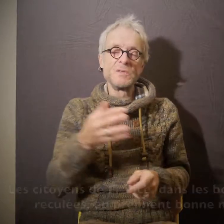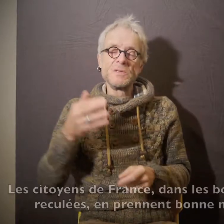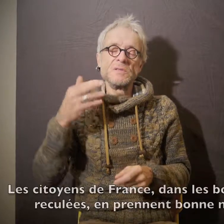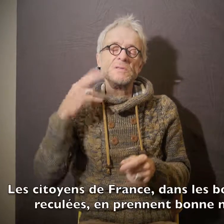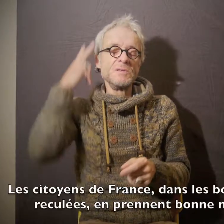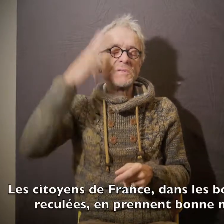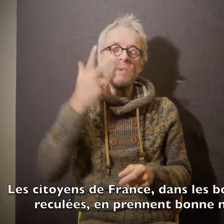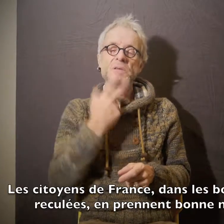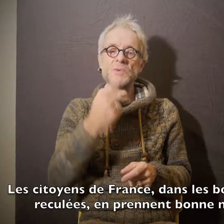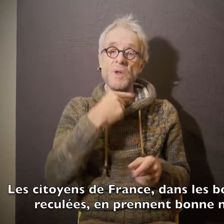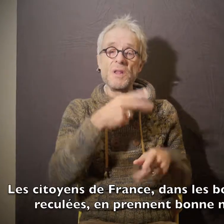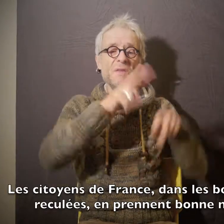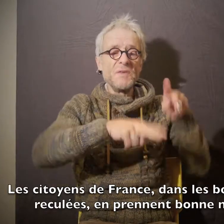bourgades reculées, en prennent bonne note.